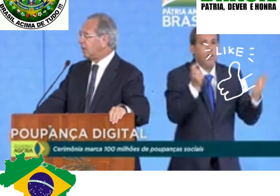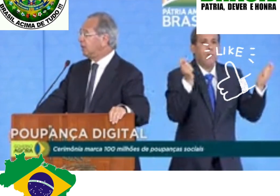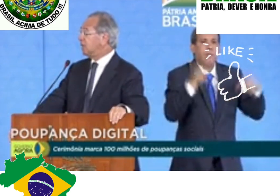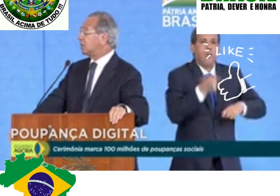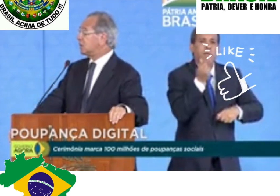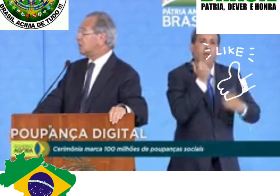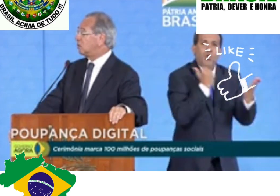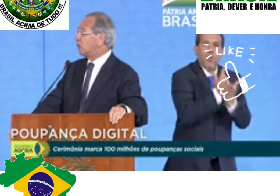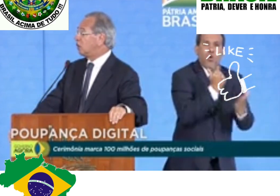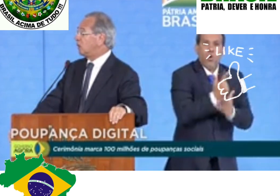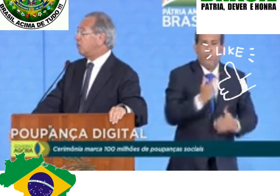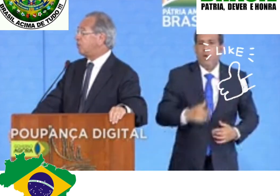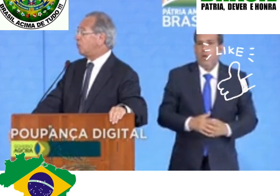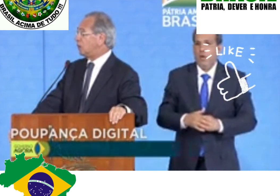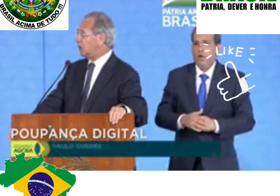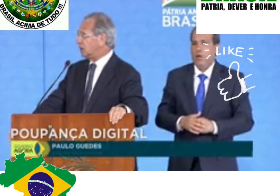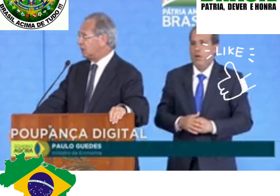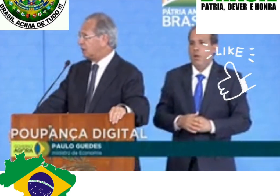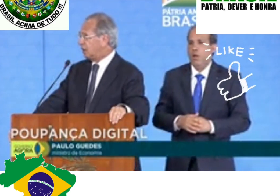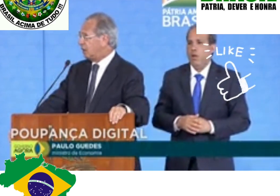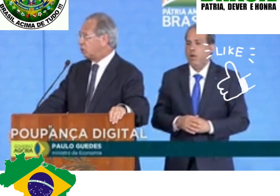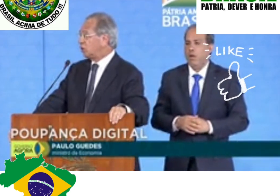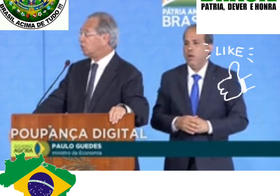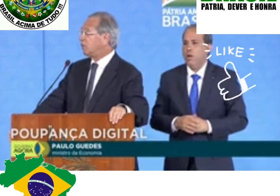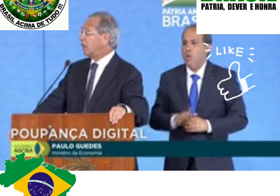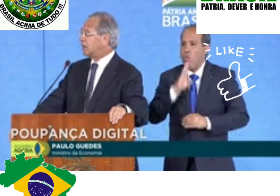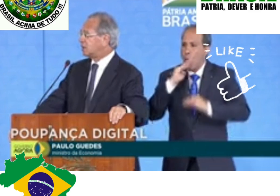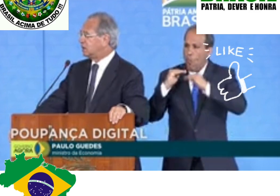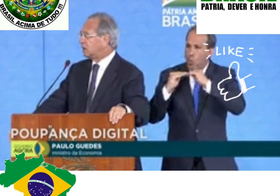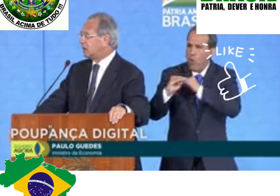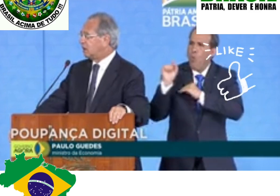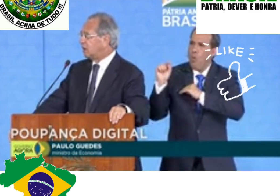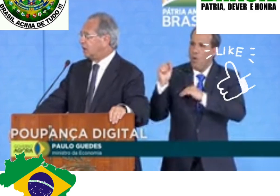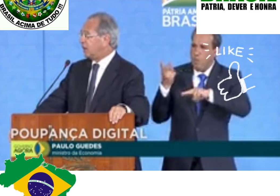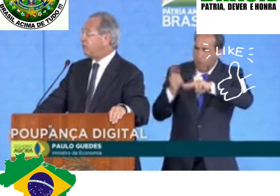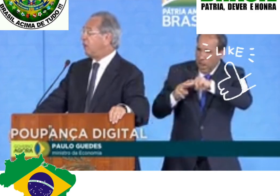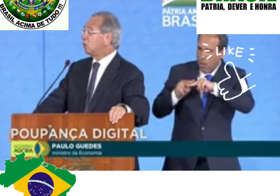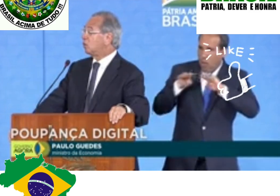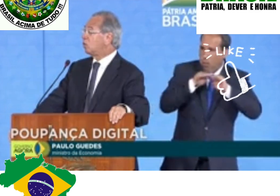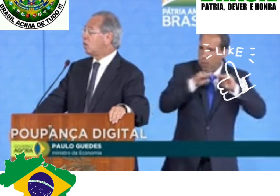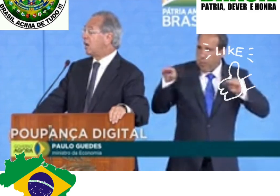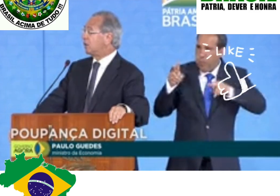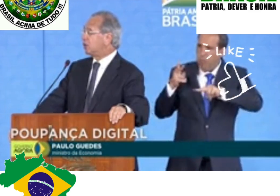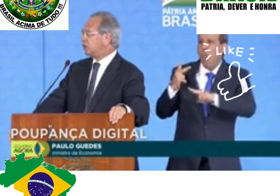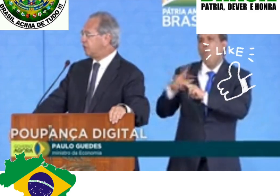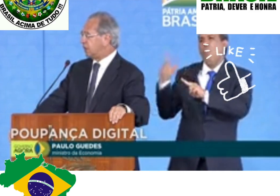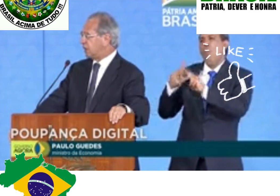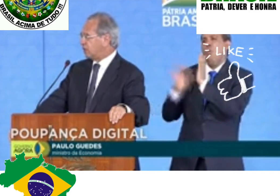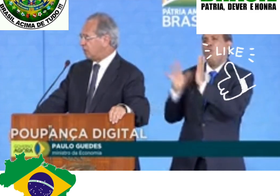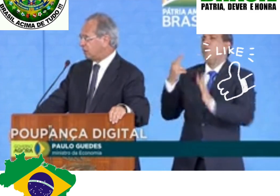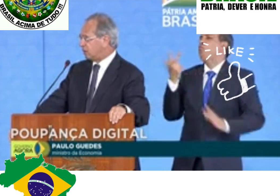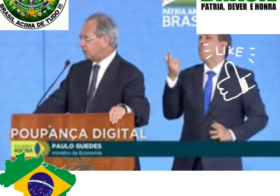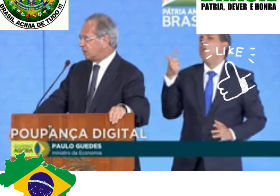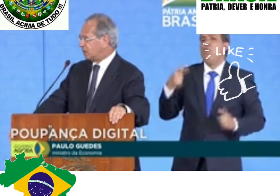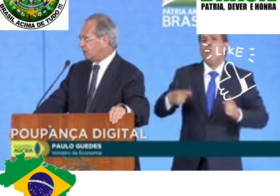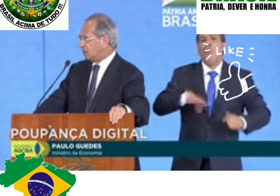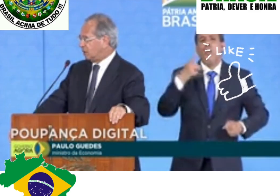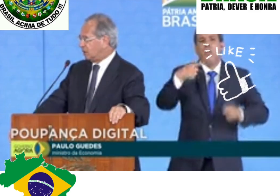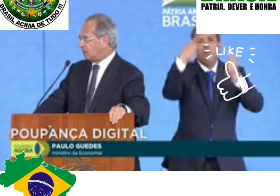moeda. A indexação é uma fuga, é um disfarce, é a falta de coragem de enfrentar a